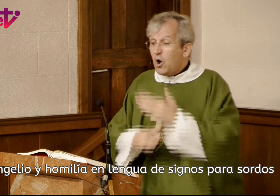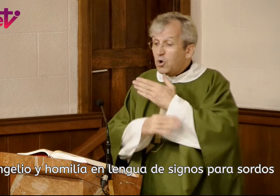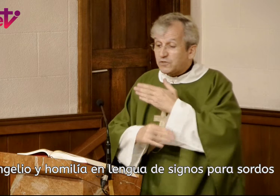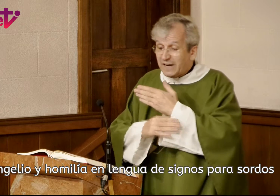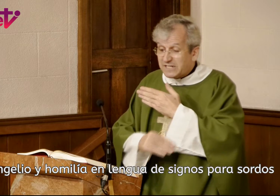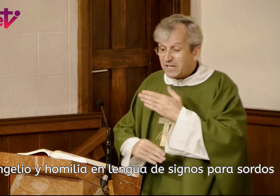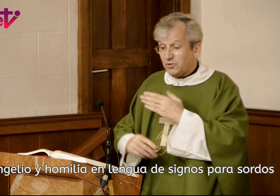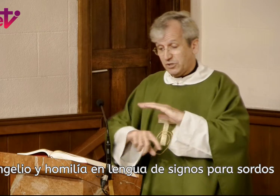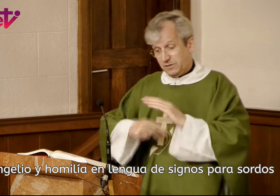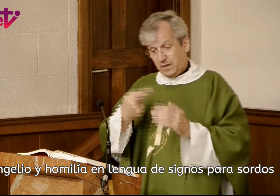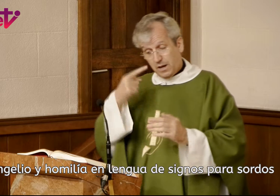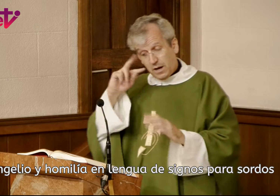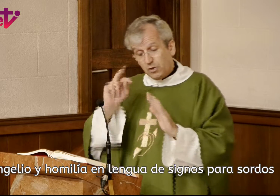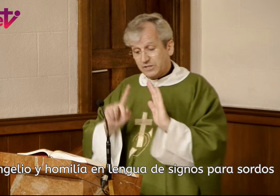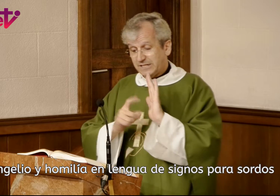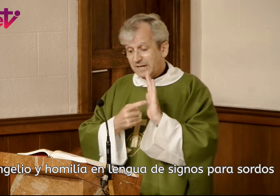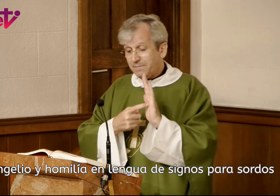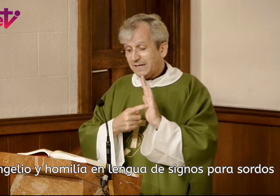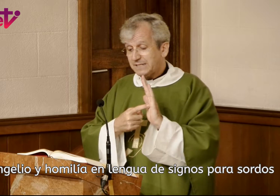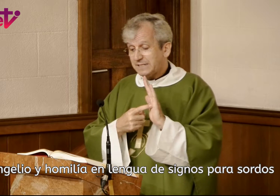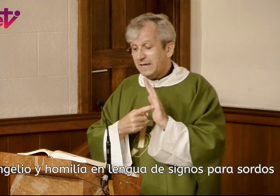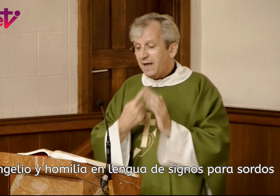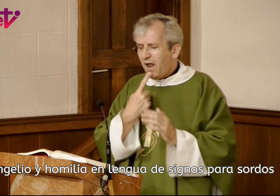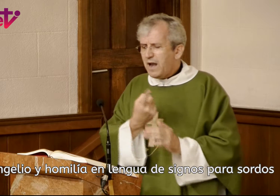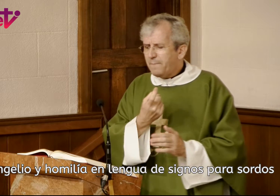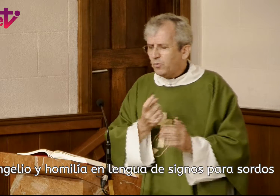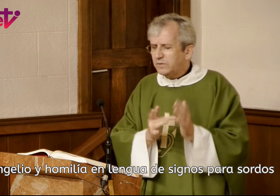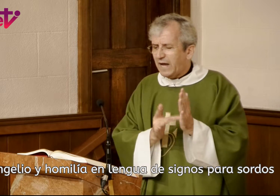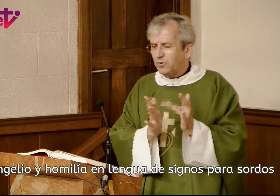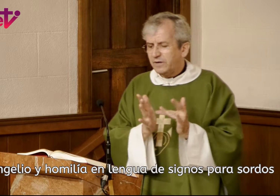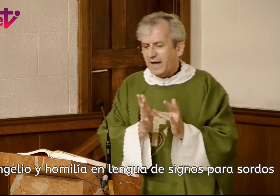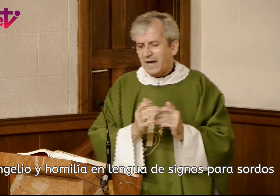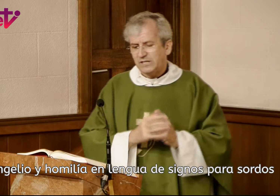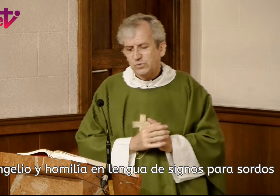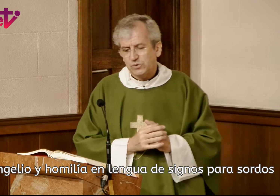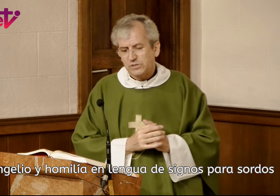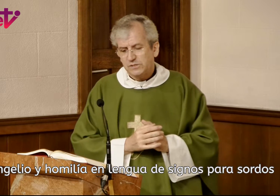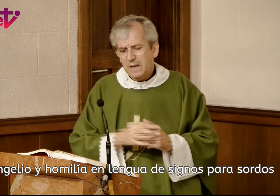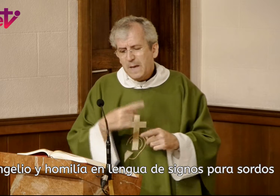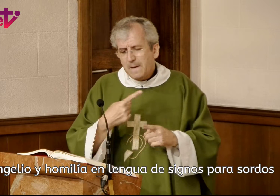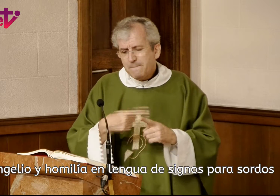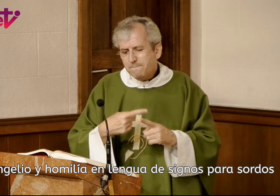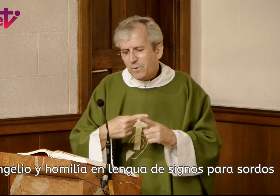Los fariseos y los escribas le preguntaron a Jesús, ¿por